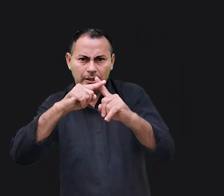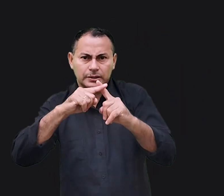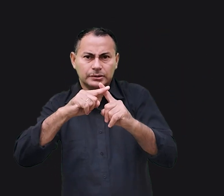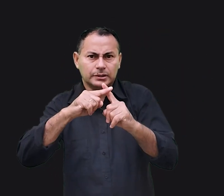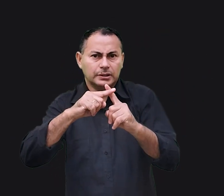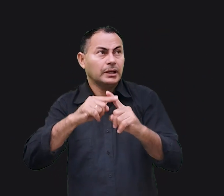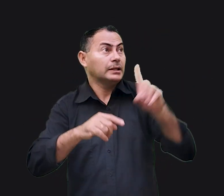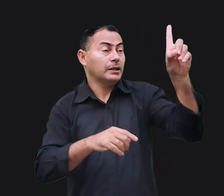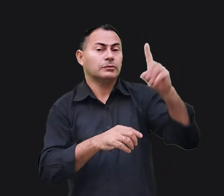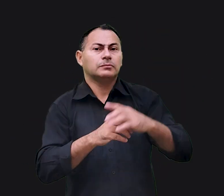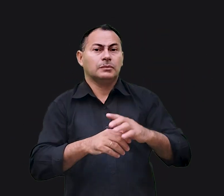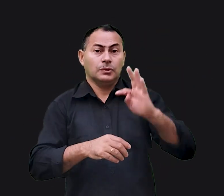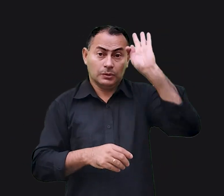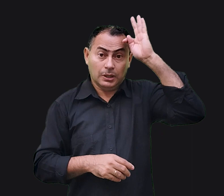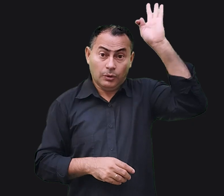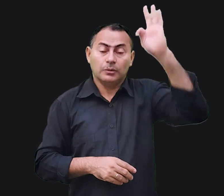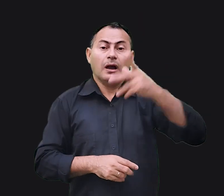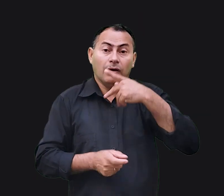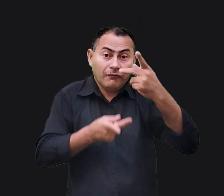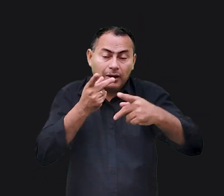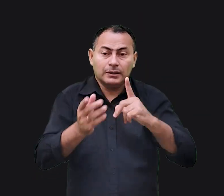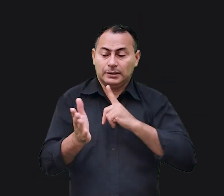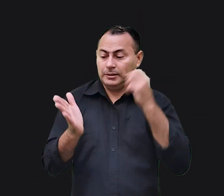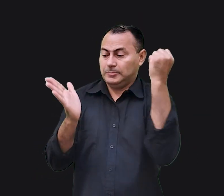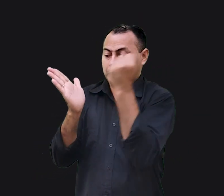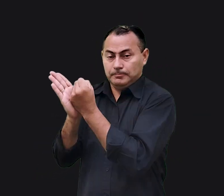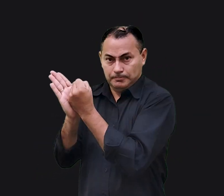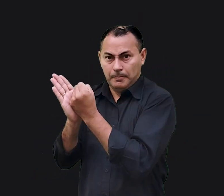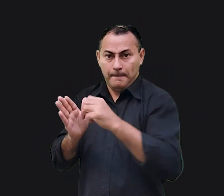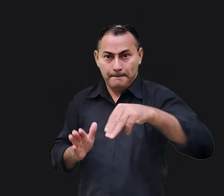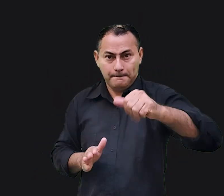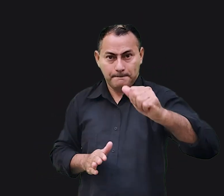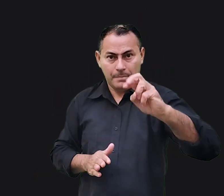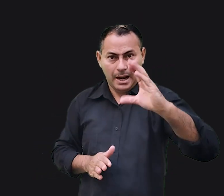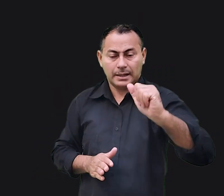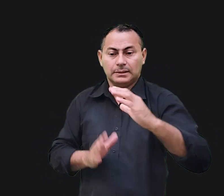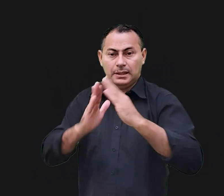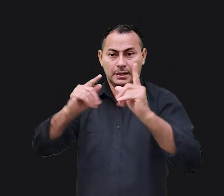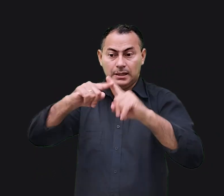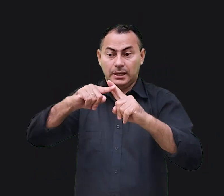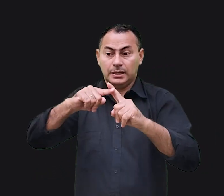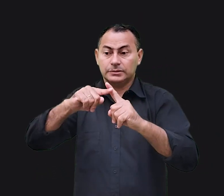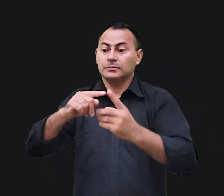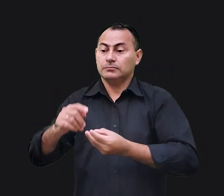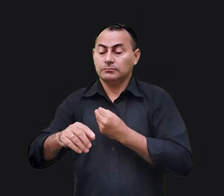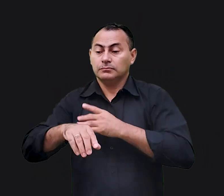invisível? Os teólogos afirmam que existem marcas da igreja visível e da igreja